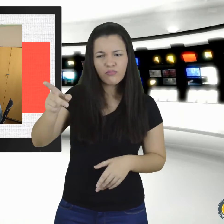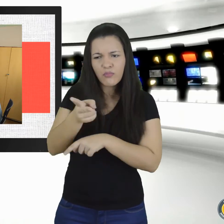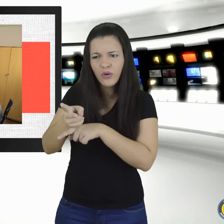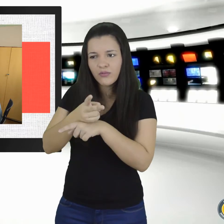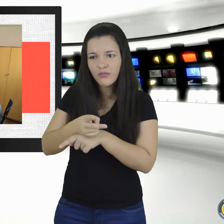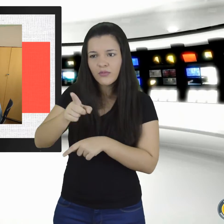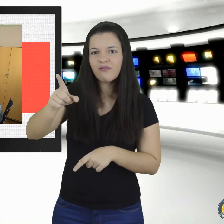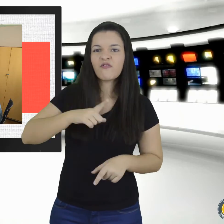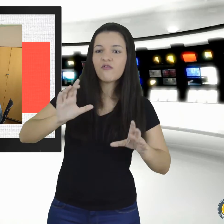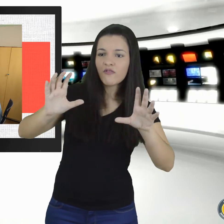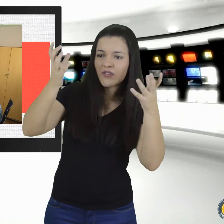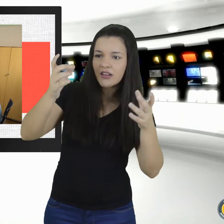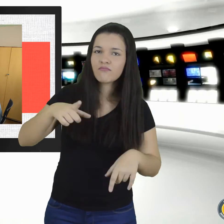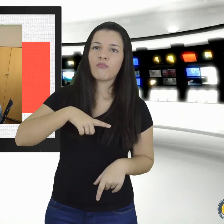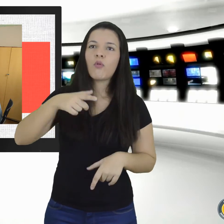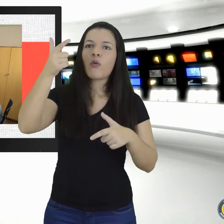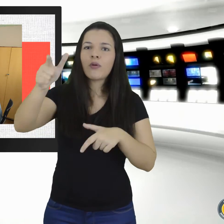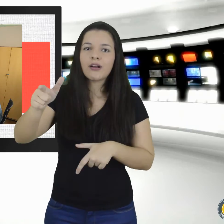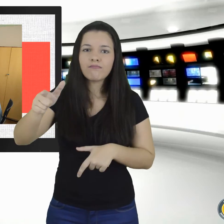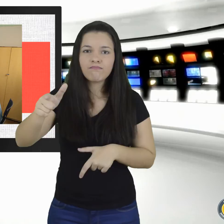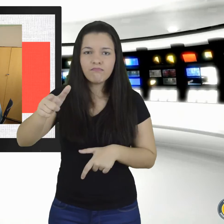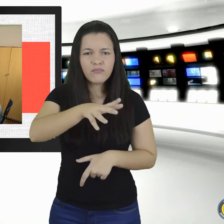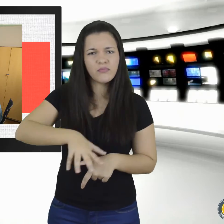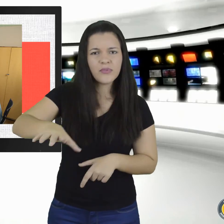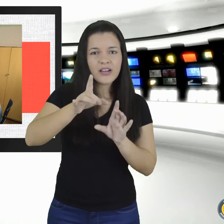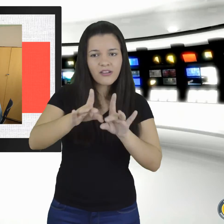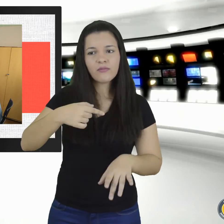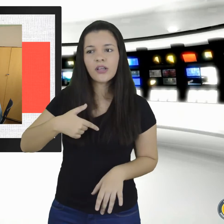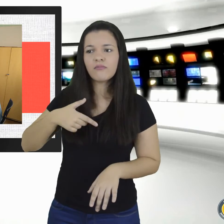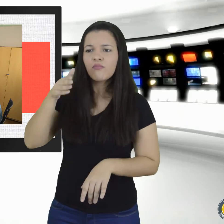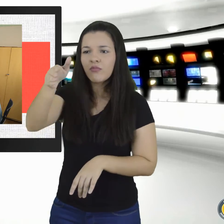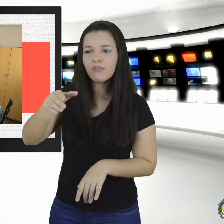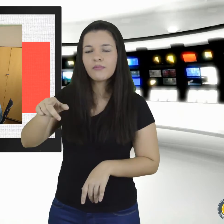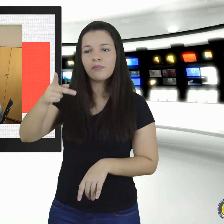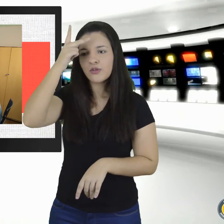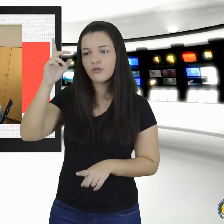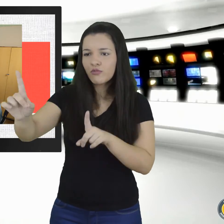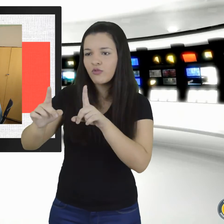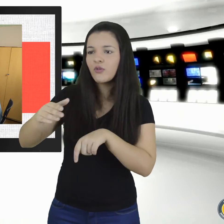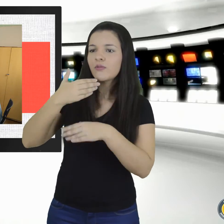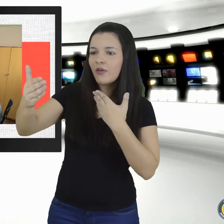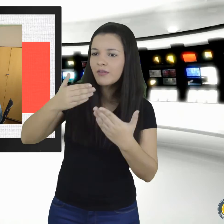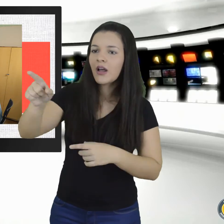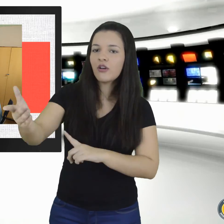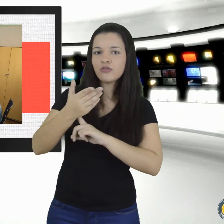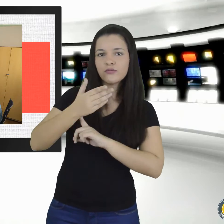e espaços públicos e parceria com a Justiça para benefício da associação com